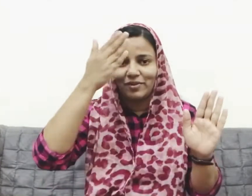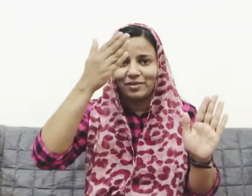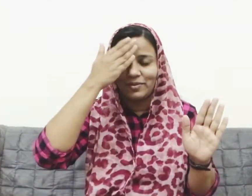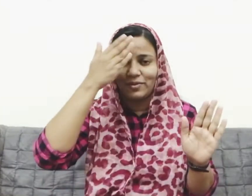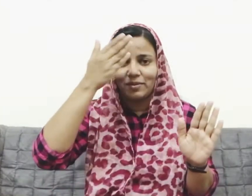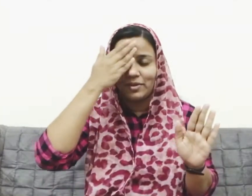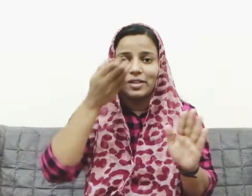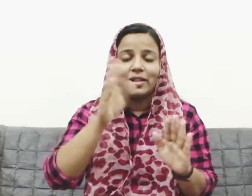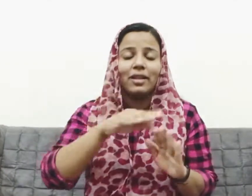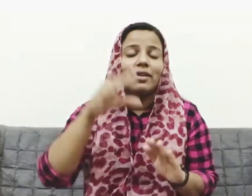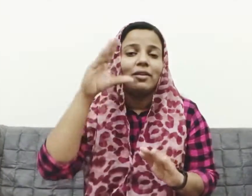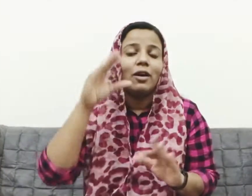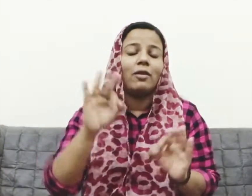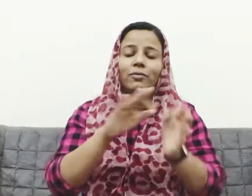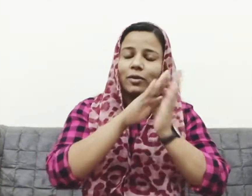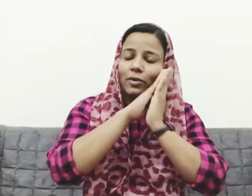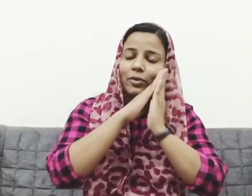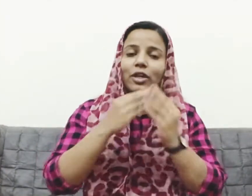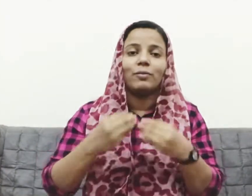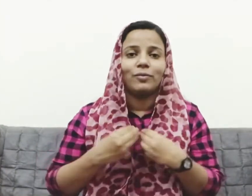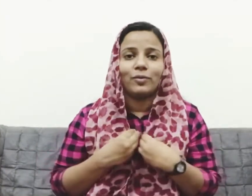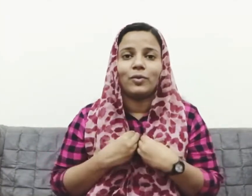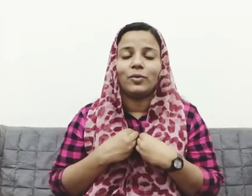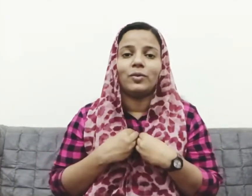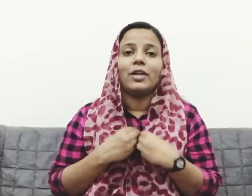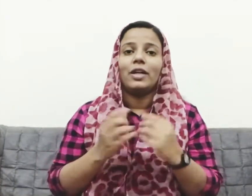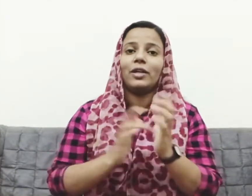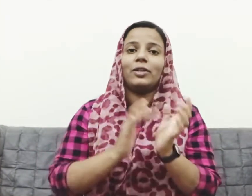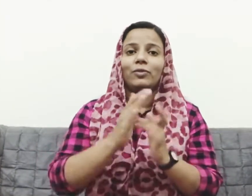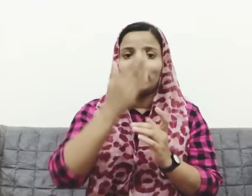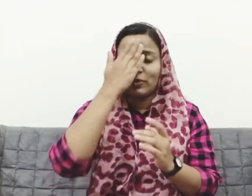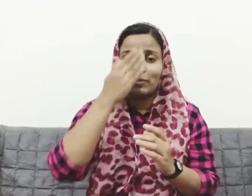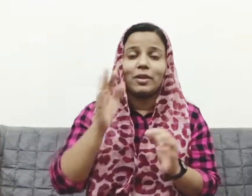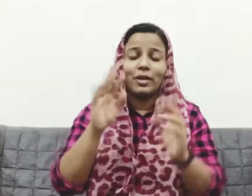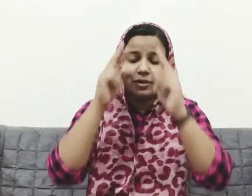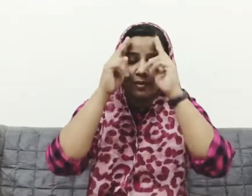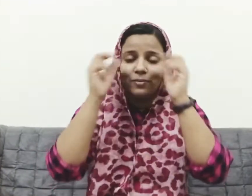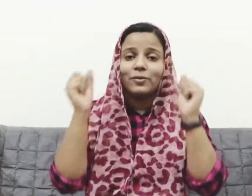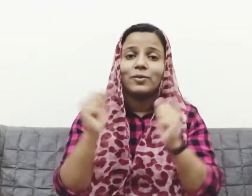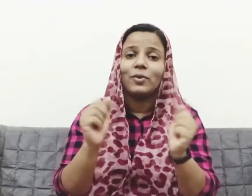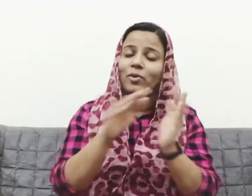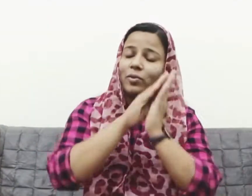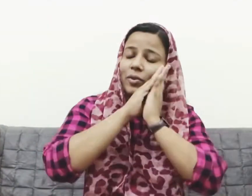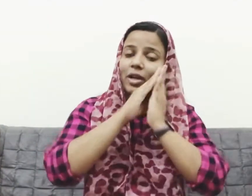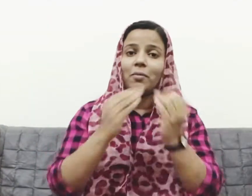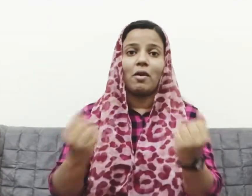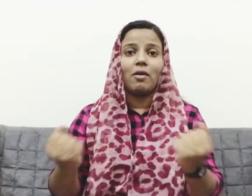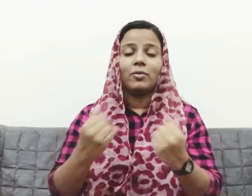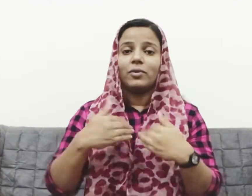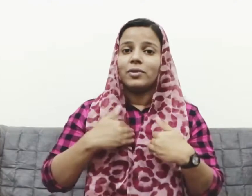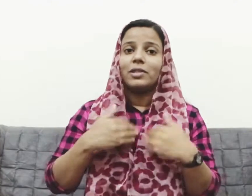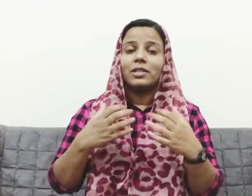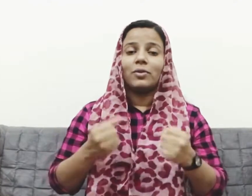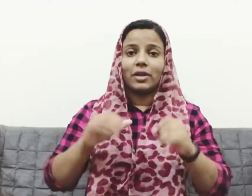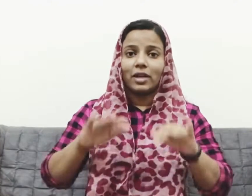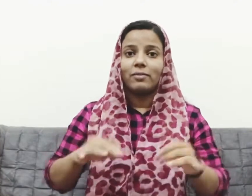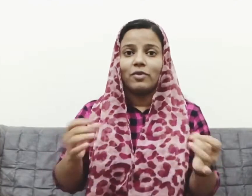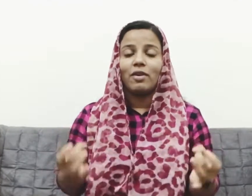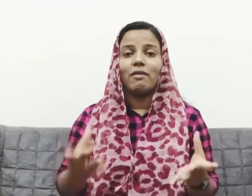സ്തോത്രം സ്തോത്രം. രാത്രി നല്ല ഉറക്കം തന്നതിന് നന്ദി പറഞ്ഞാട്ടെ. കർത്താവിന് സ്തോത്രം പറഞ്ഞ് രാത്രിയിൽ സ്വസ്ഥമായി ഉറങ്ങുവാൻ, ആരോഗ്യത്തോടെ സൗഖ്യത്തോടെ രാവിലെ